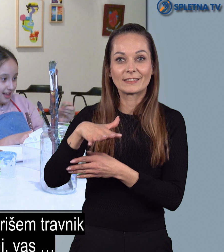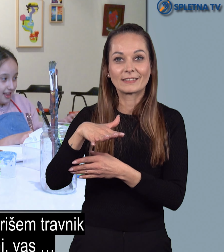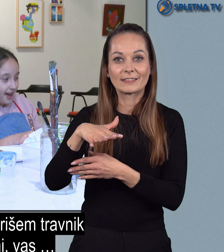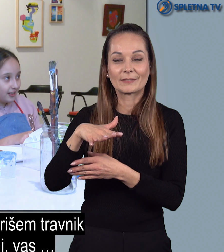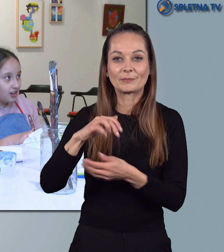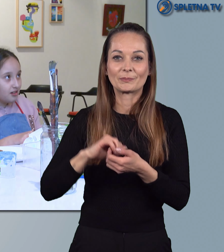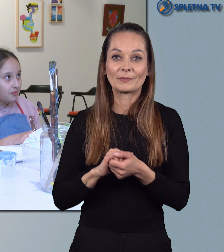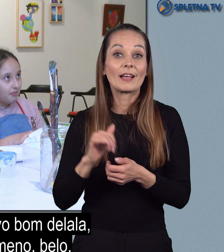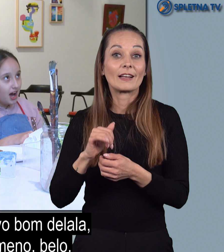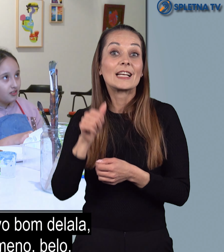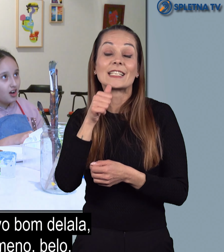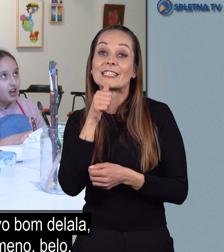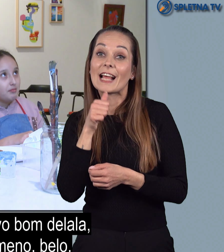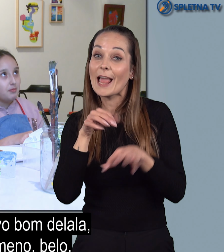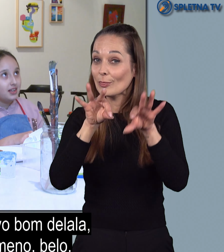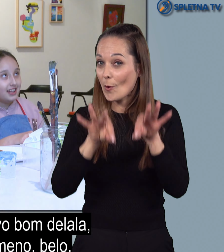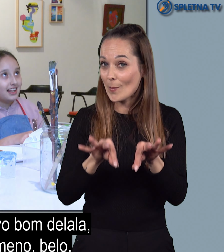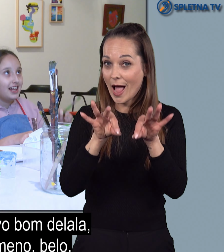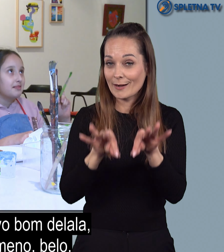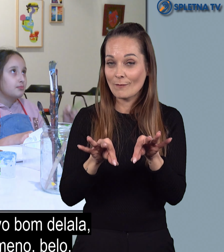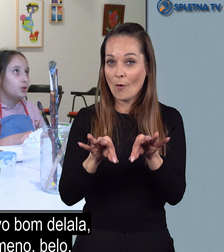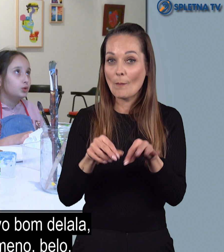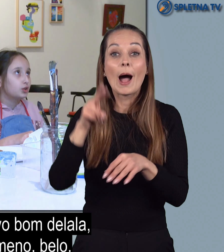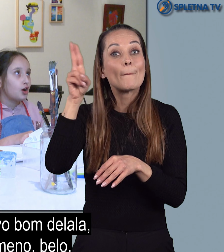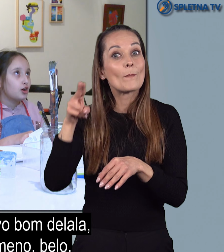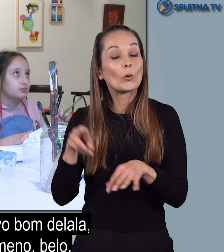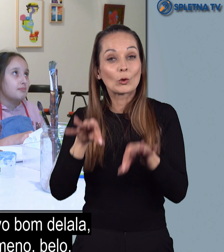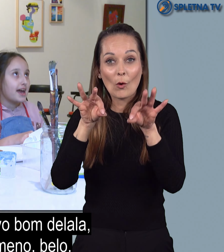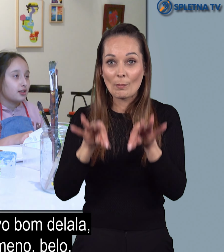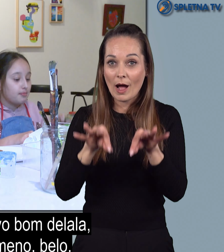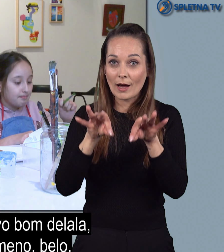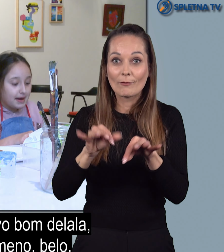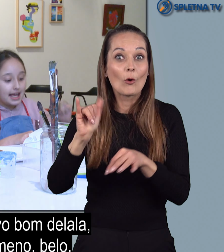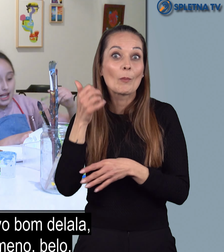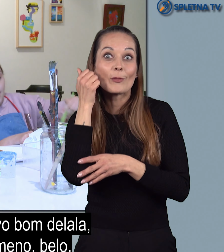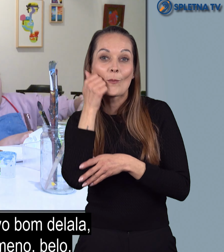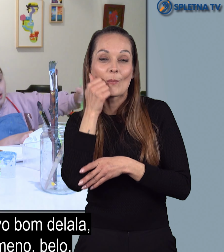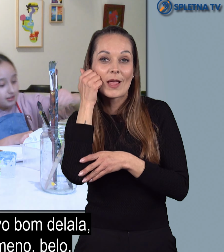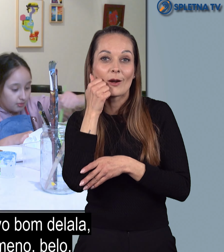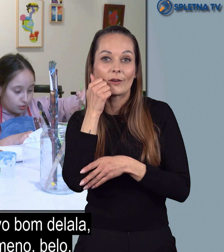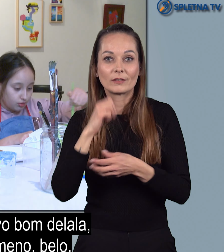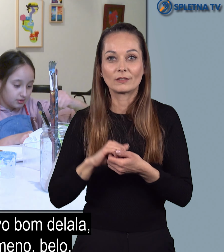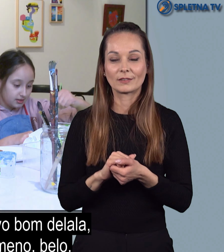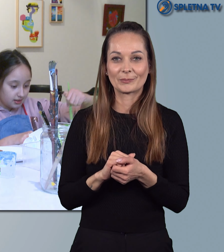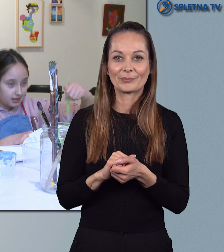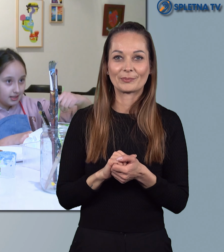Z zeleno barvo bom delala modro, rumeno, belo.